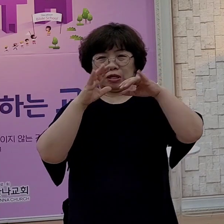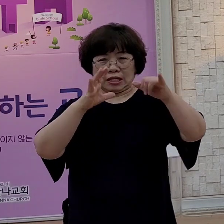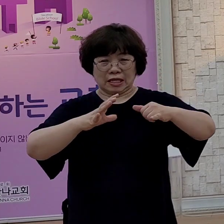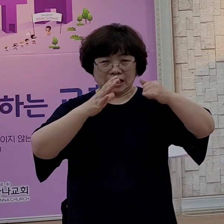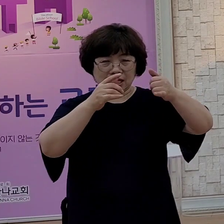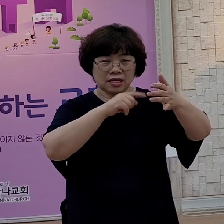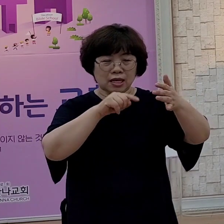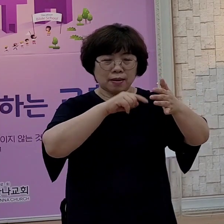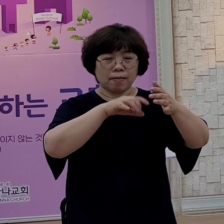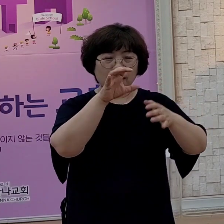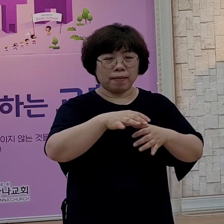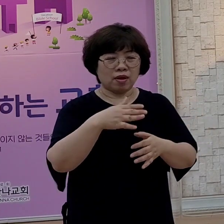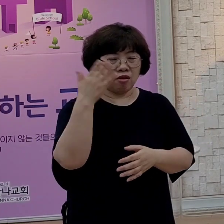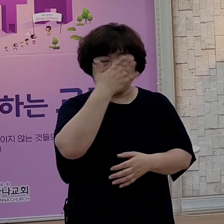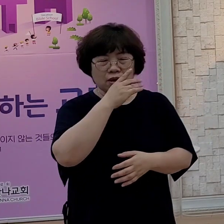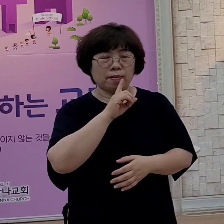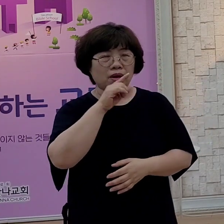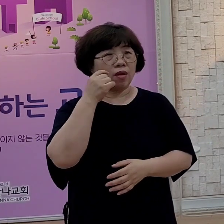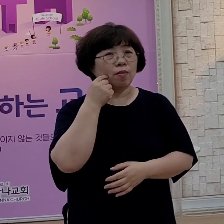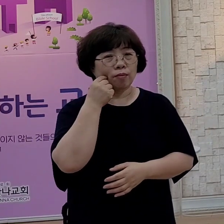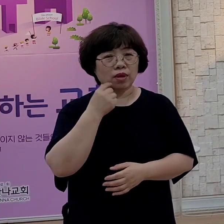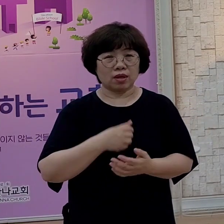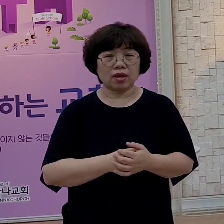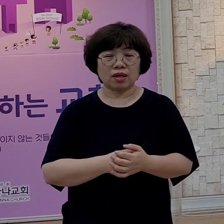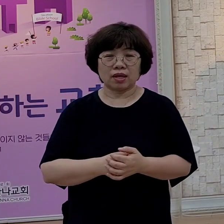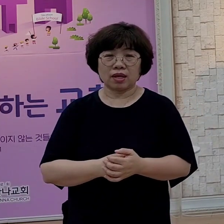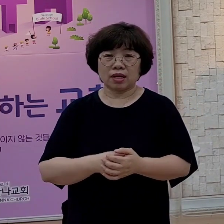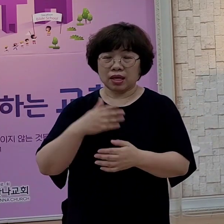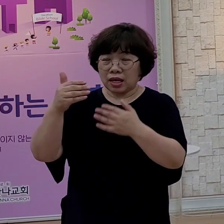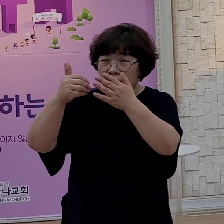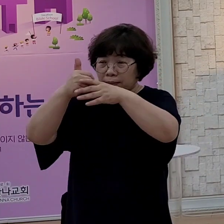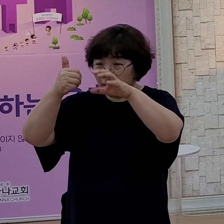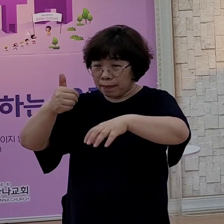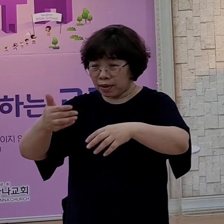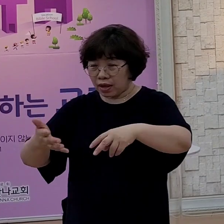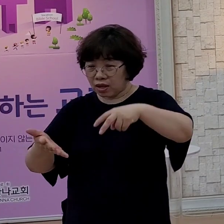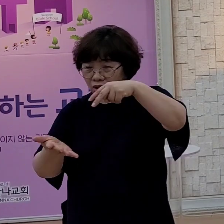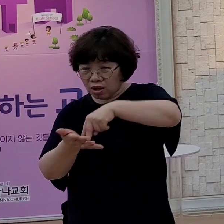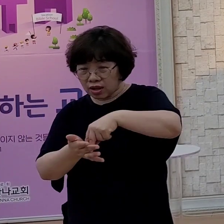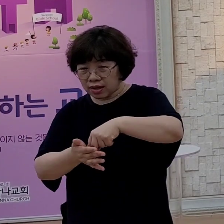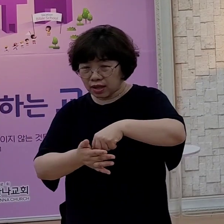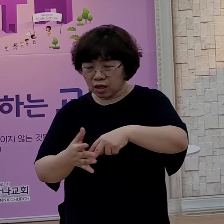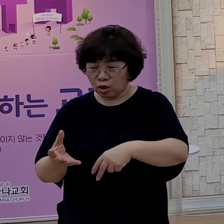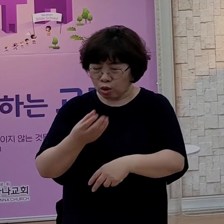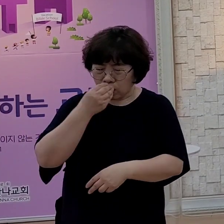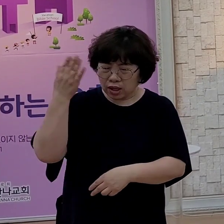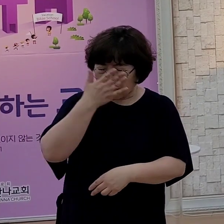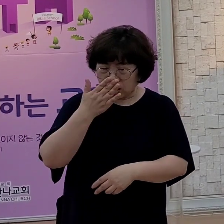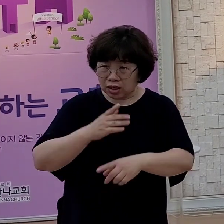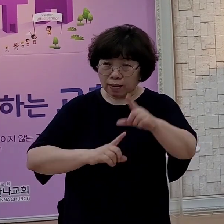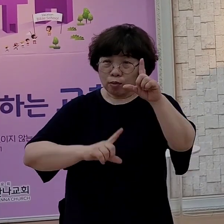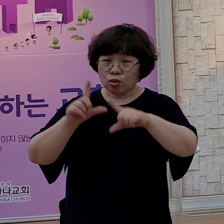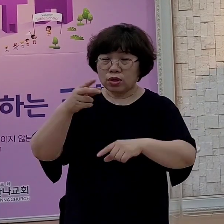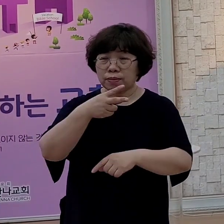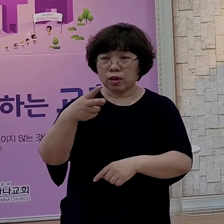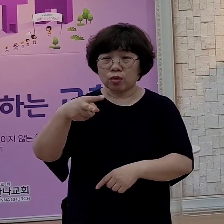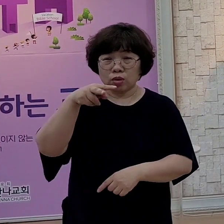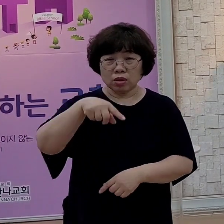성결하다 말 못합니다. 우리 하나님 앞에 서기에 거룩하고 깨끗한 상태. 여러분 잘 들으시기